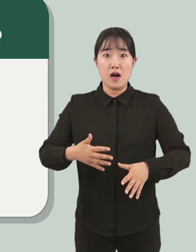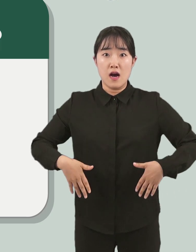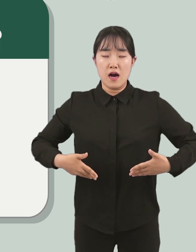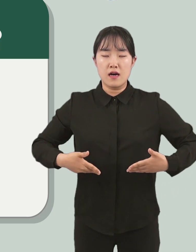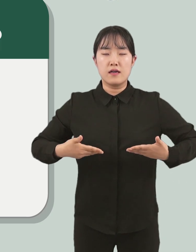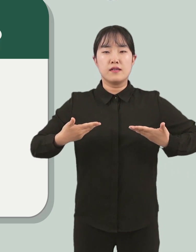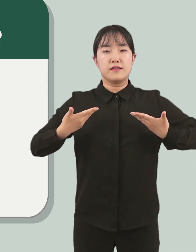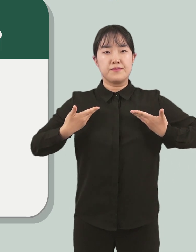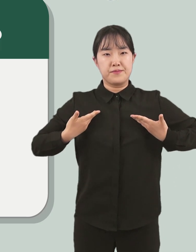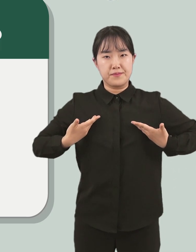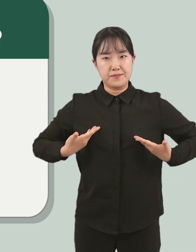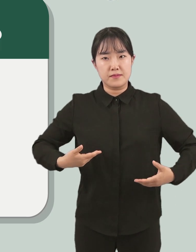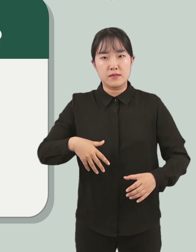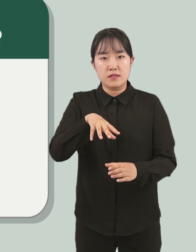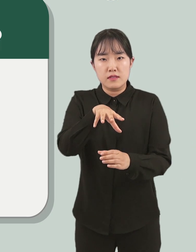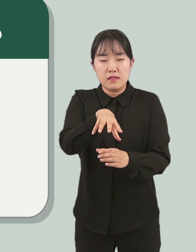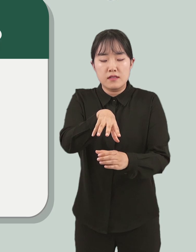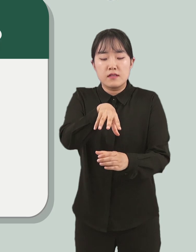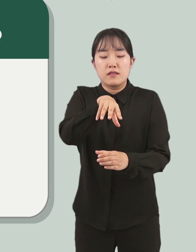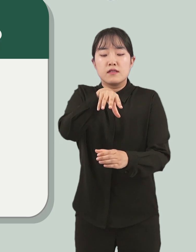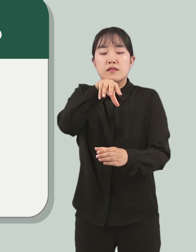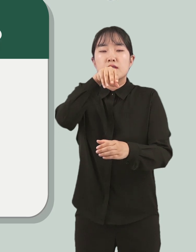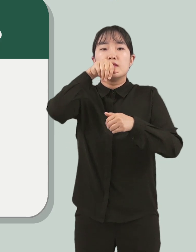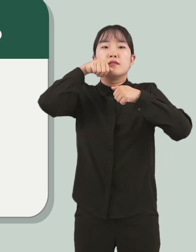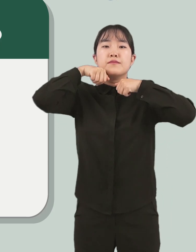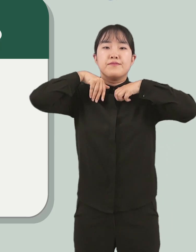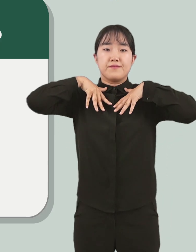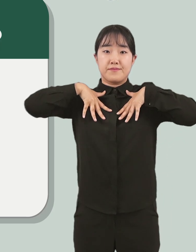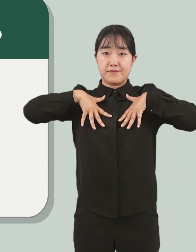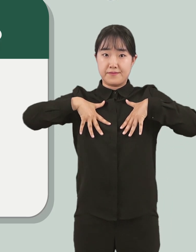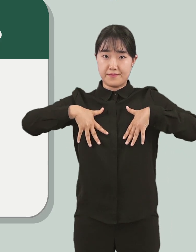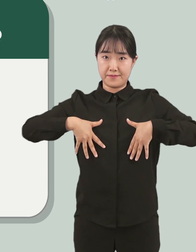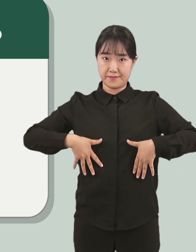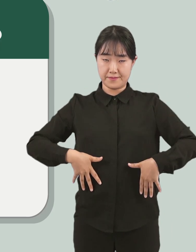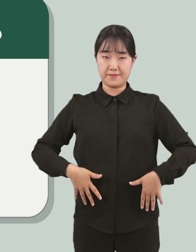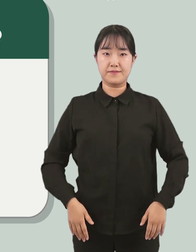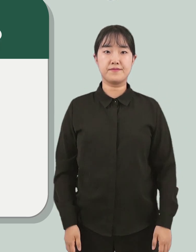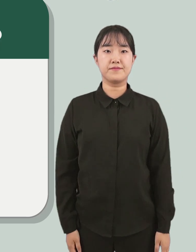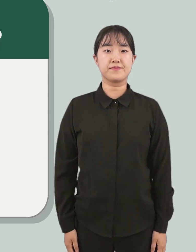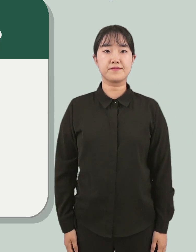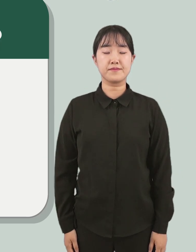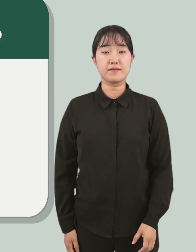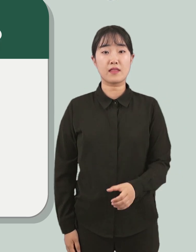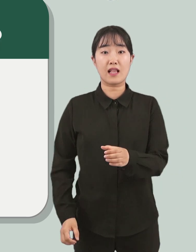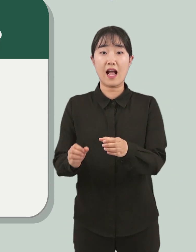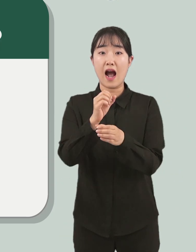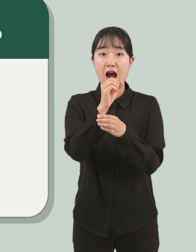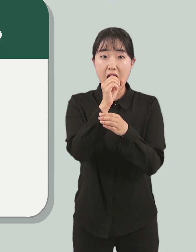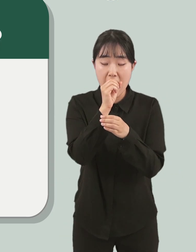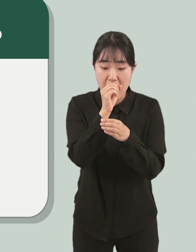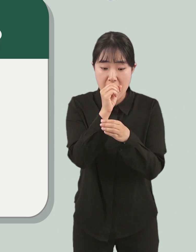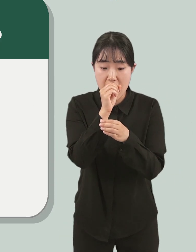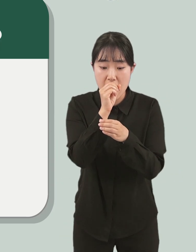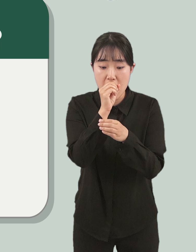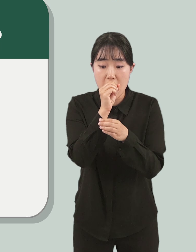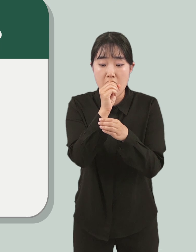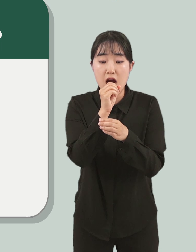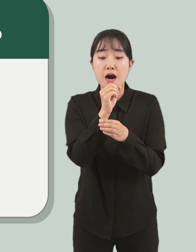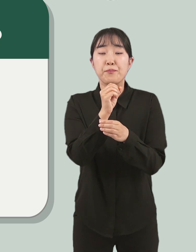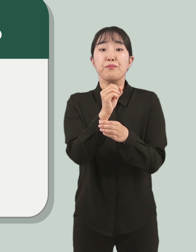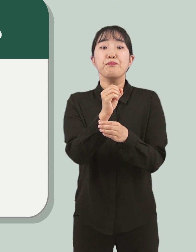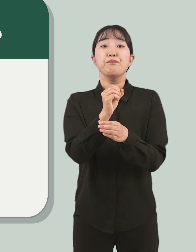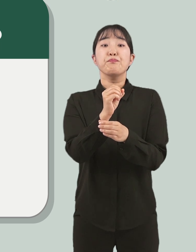분무가 시작됩니다. 흡입할 때는 차분하고 편안한 상태에서 천천히 깊게 들이마셔 약물이